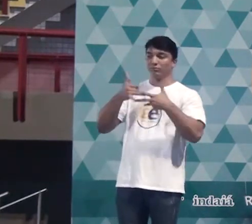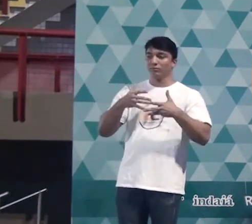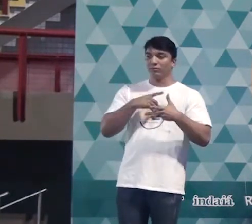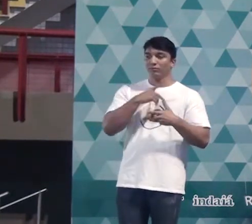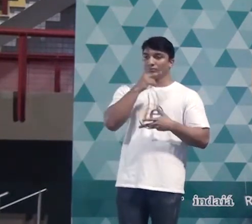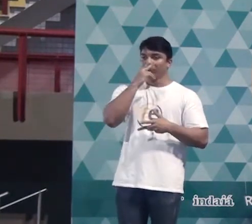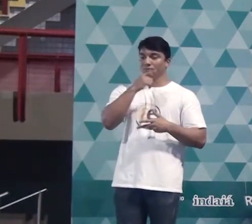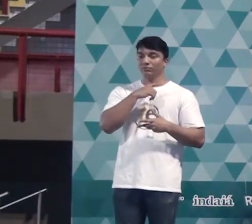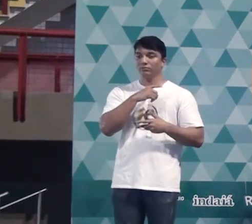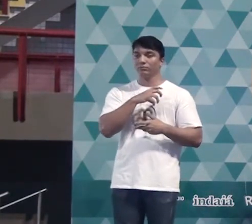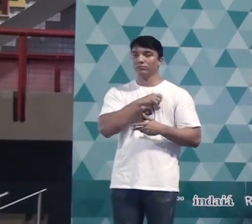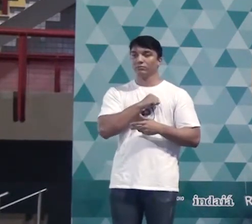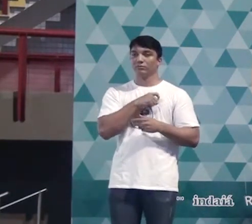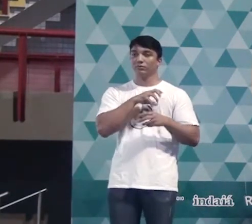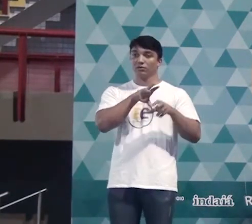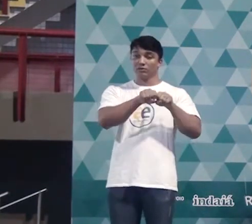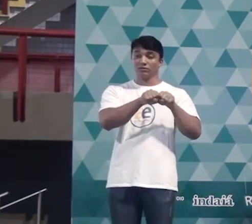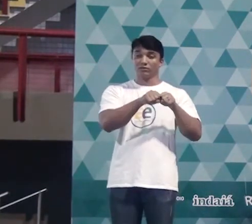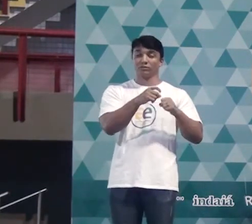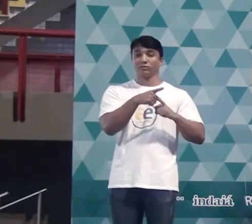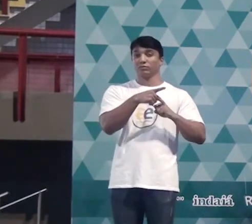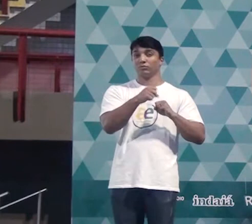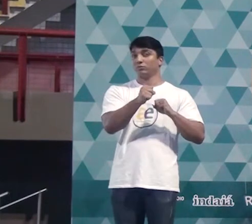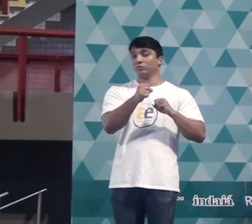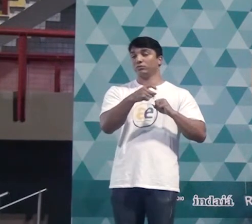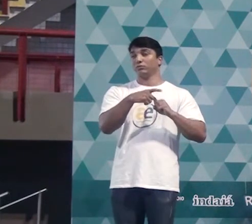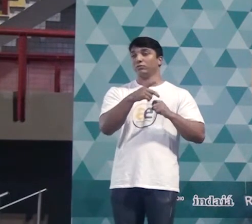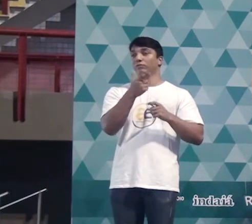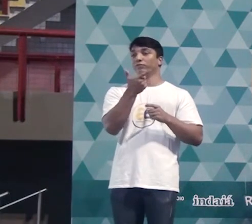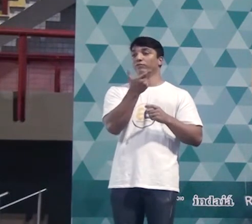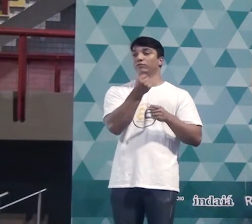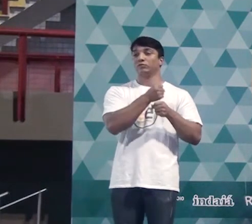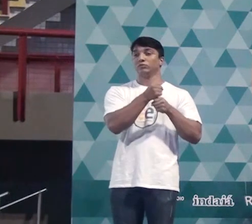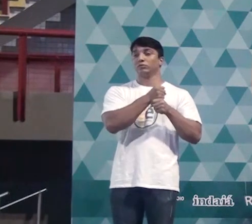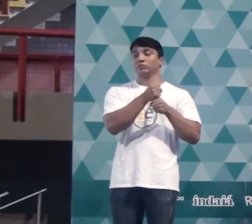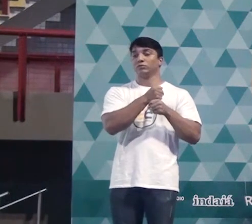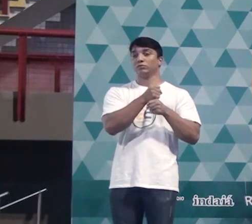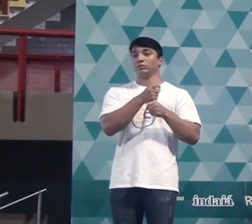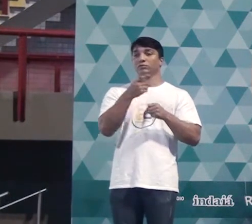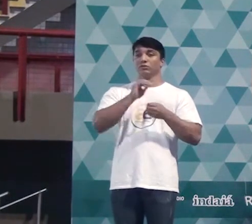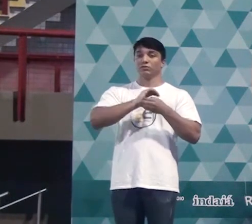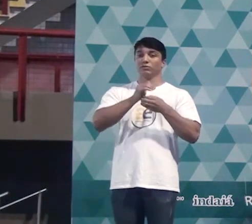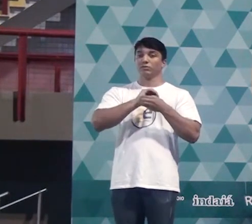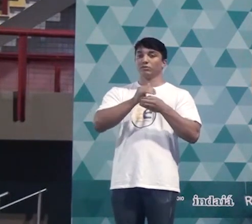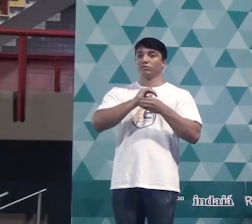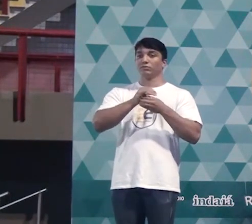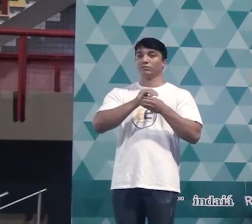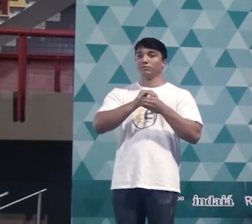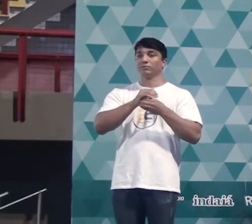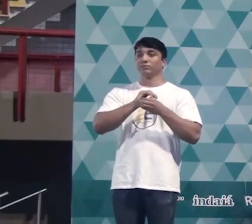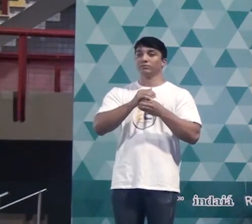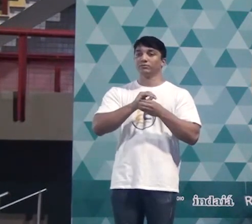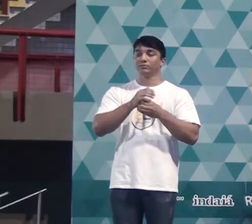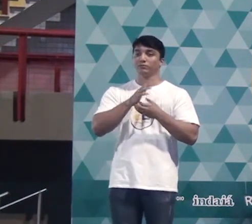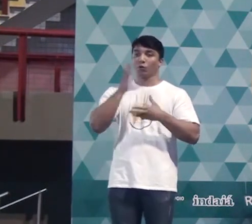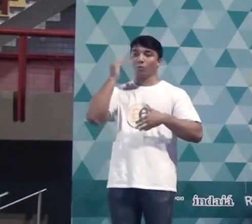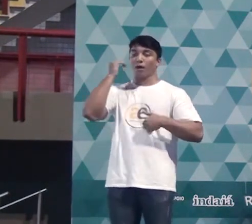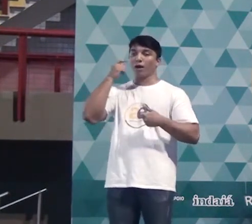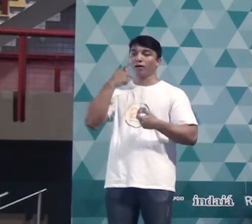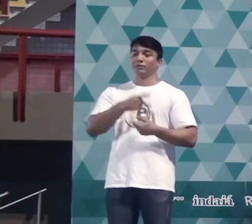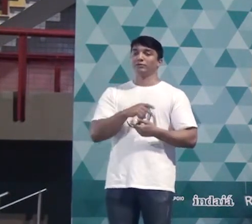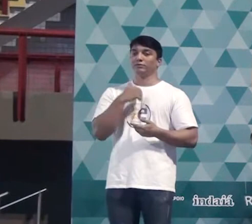Camarada, graduado, pós-graduado, mais de 20 anos de sala de aula, para ter aqui no Paulo Salazar te imitar macaco na frente da câmera.